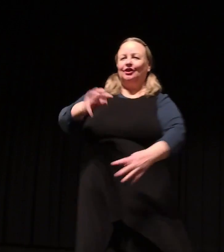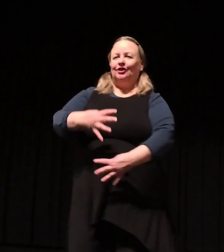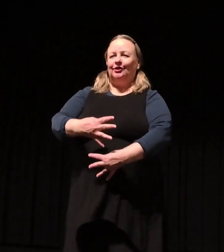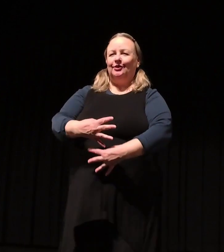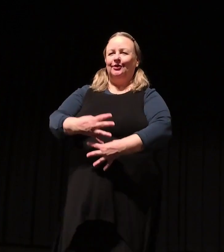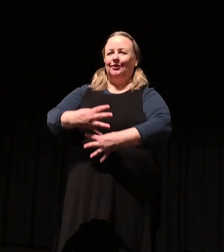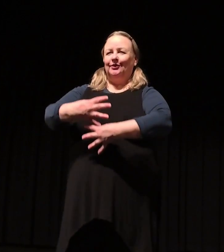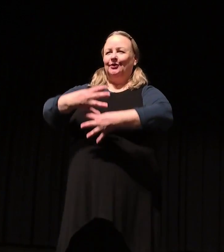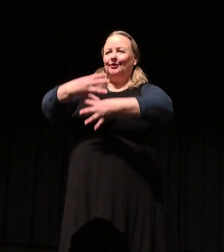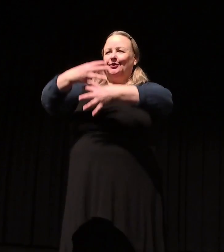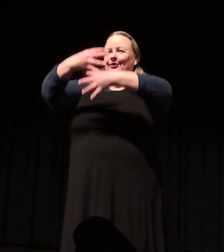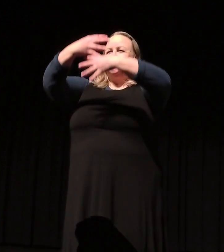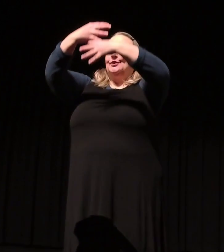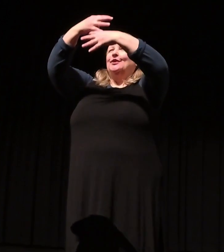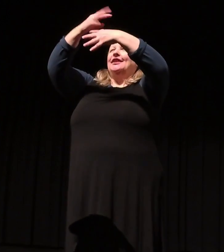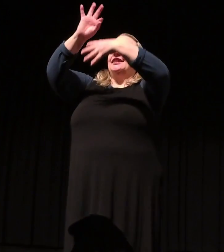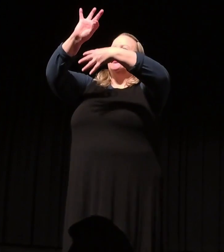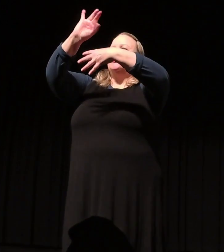Alors,